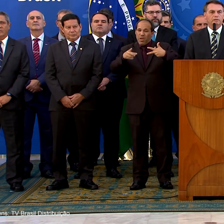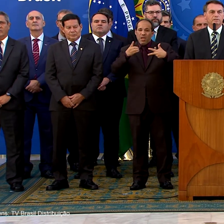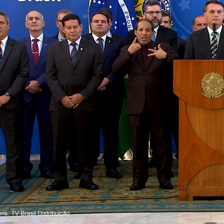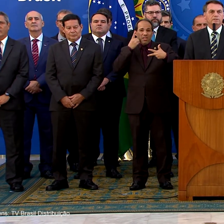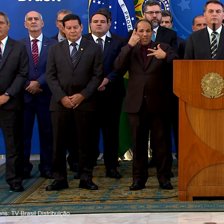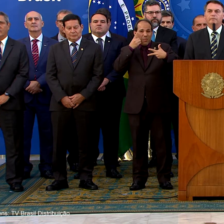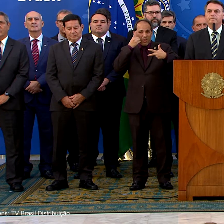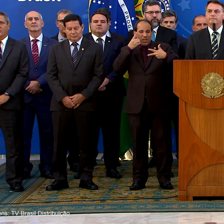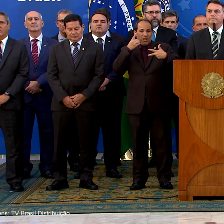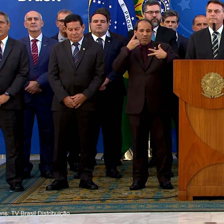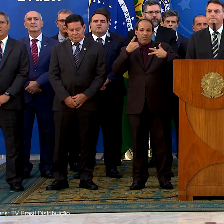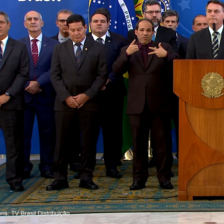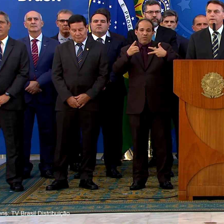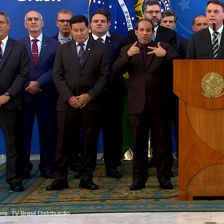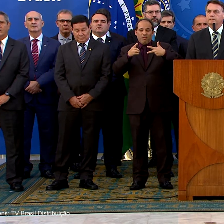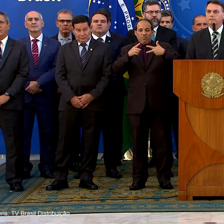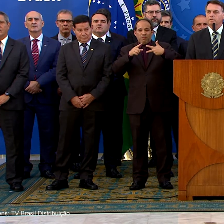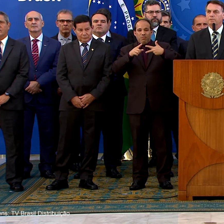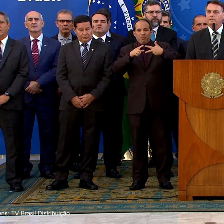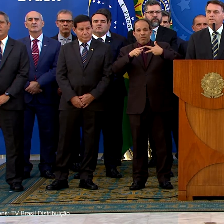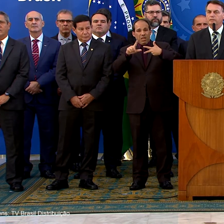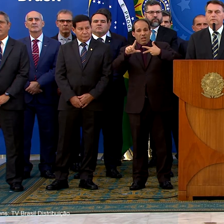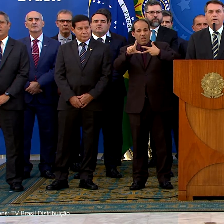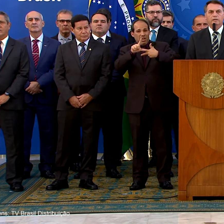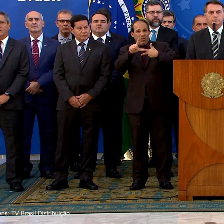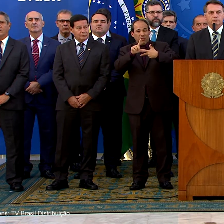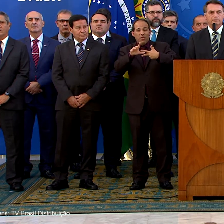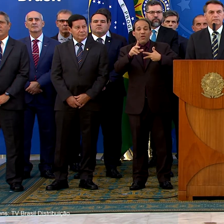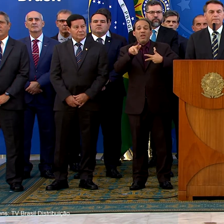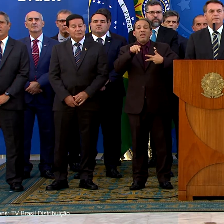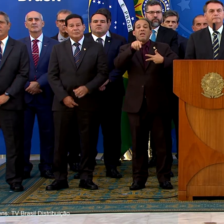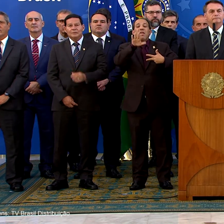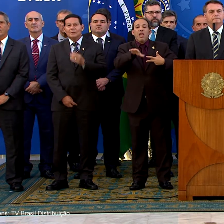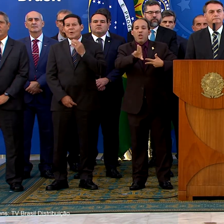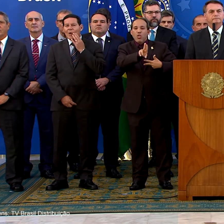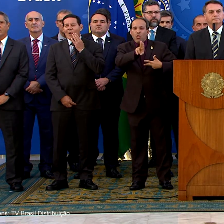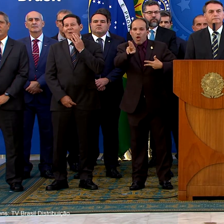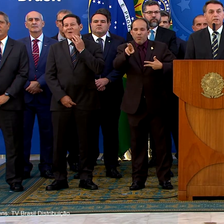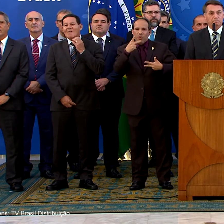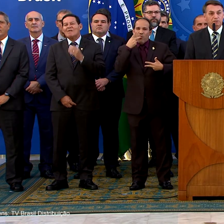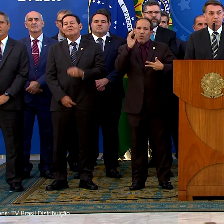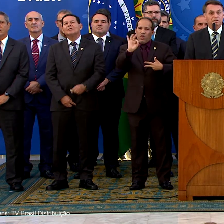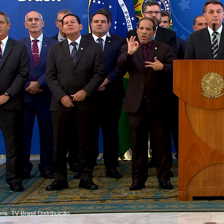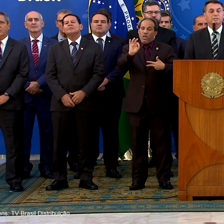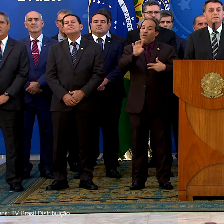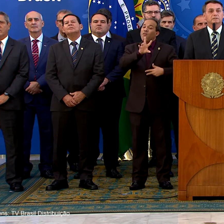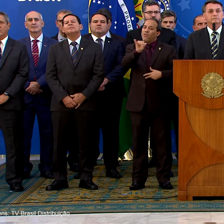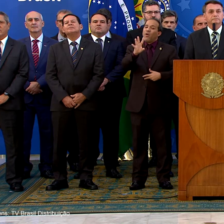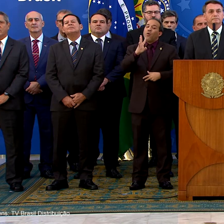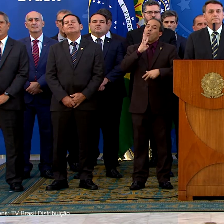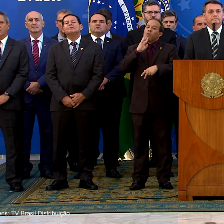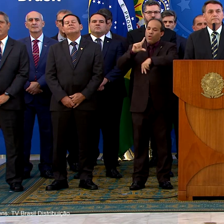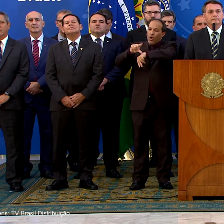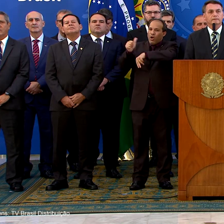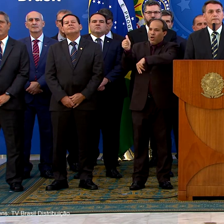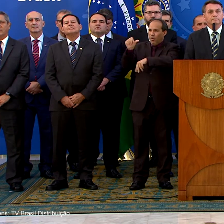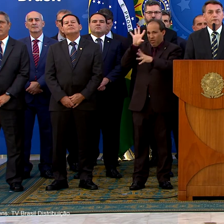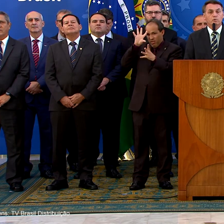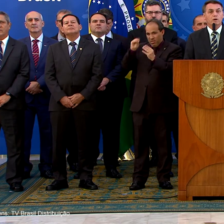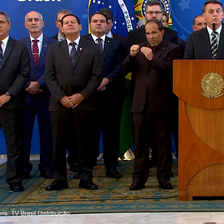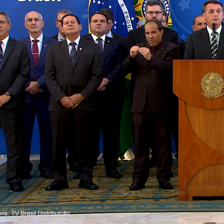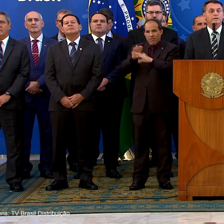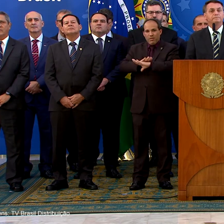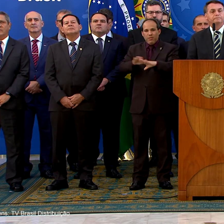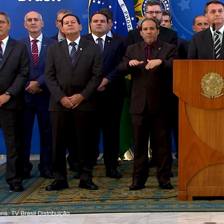não lhe disse o nome falei vocês vão conhecendo as 11 horas da manhã repetindo a vocês eu